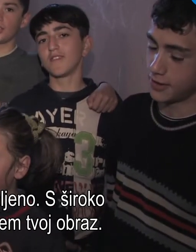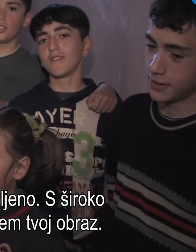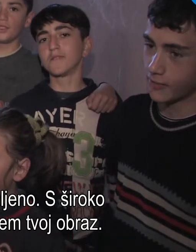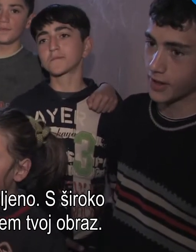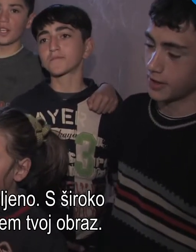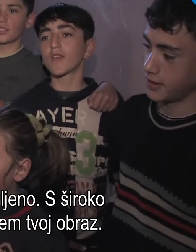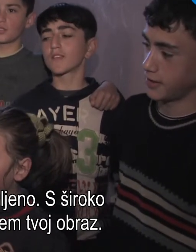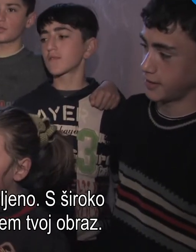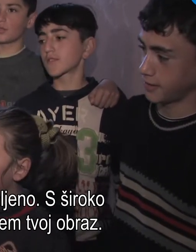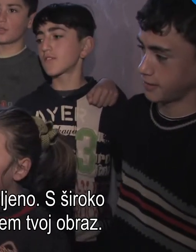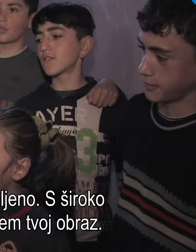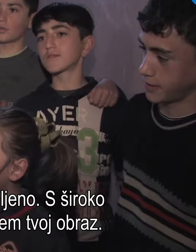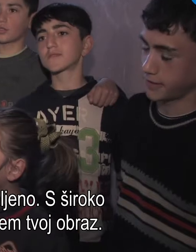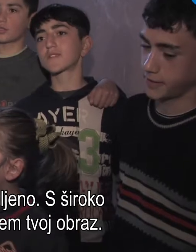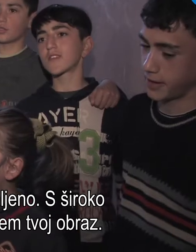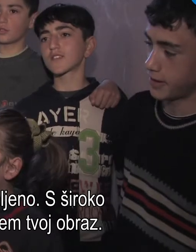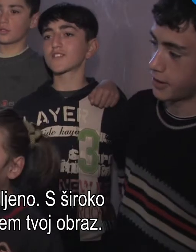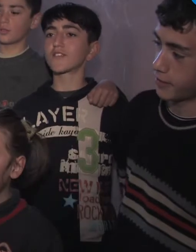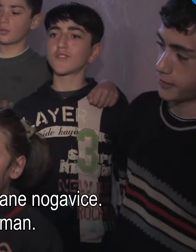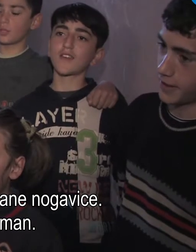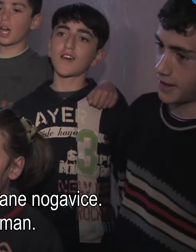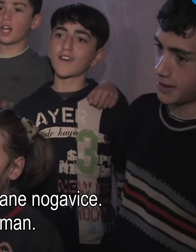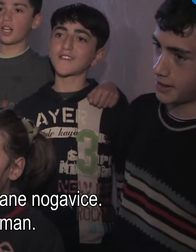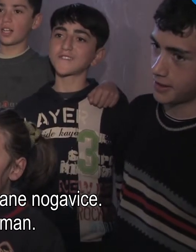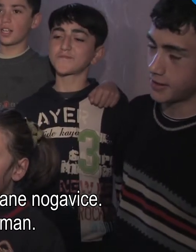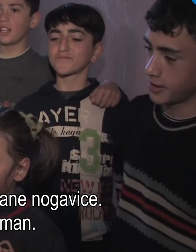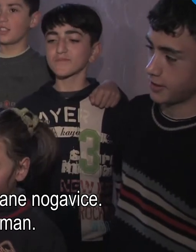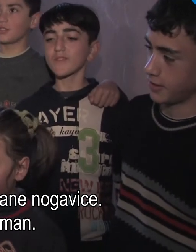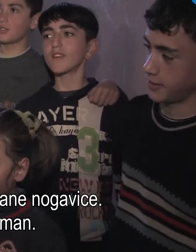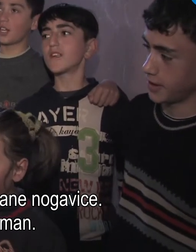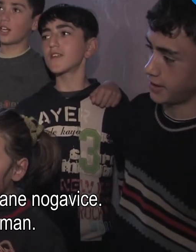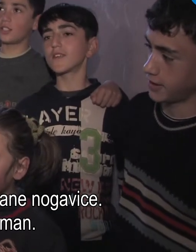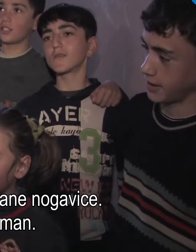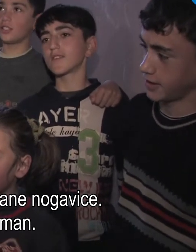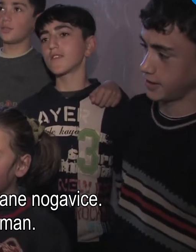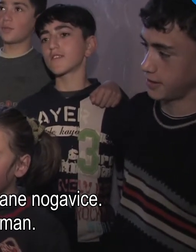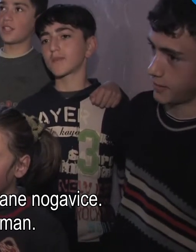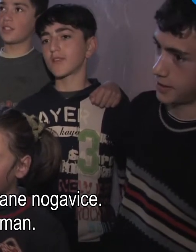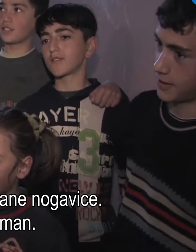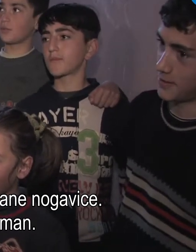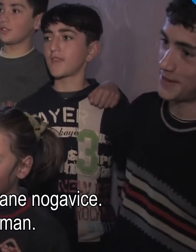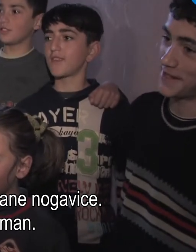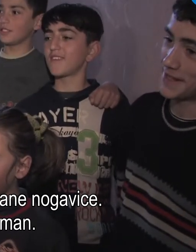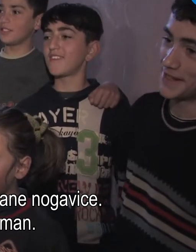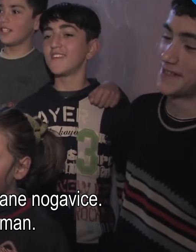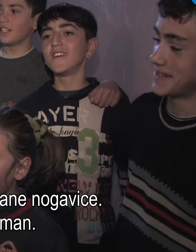dagarebi, tinde psau mamik sovia, nain nairigi tinde bim,